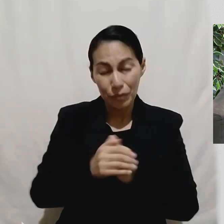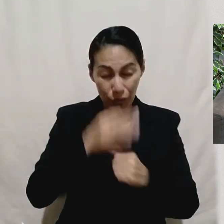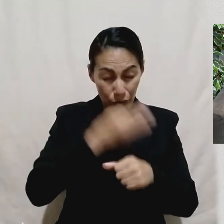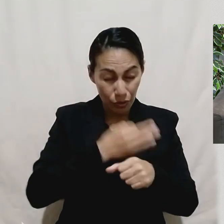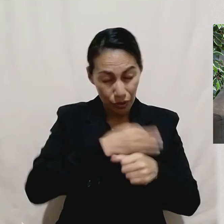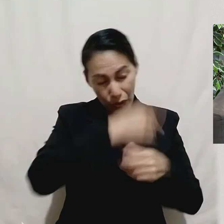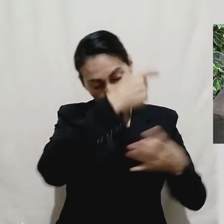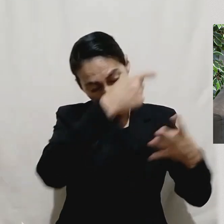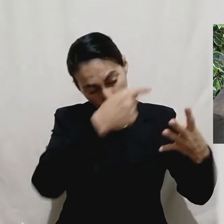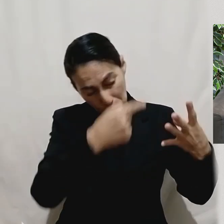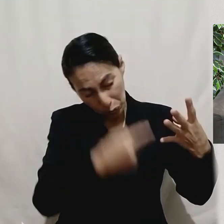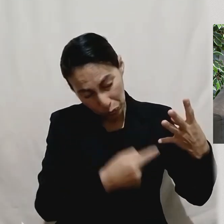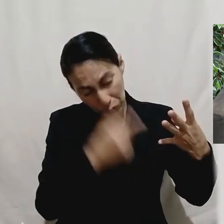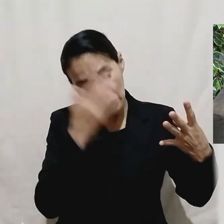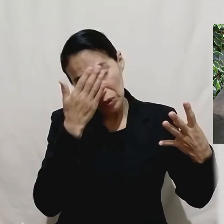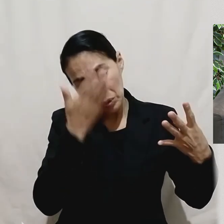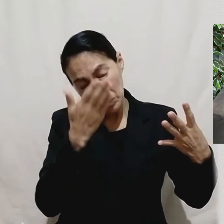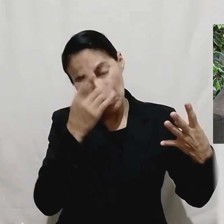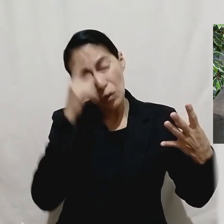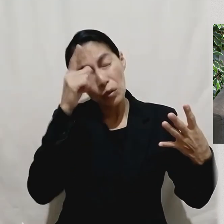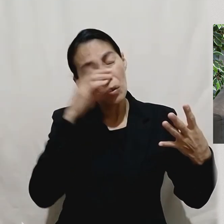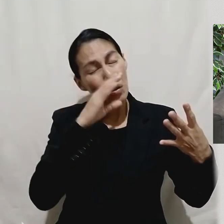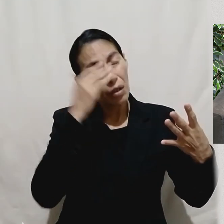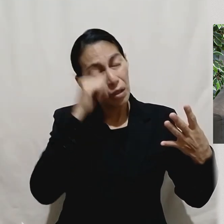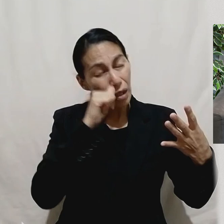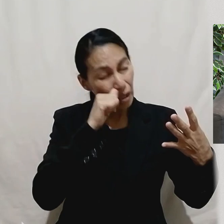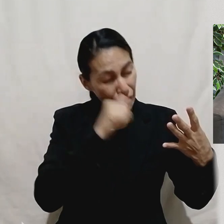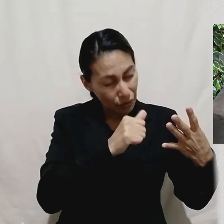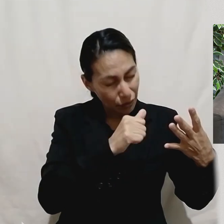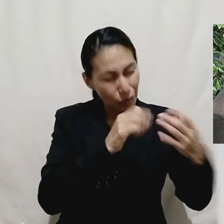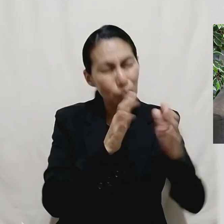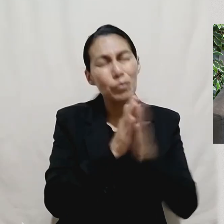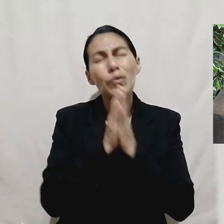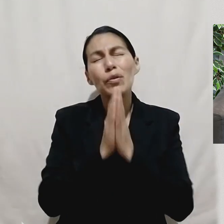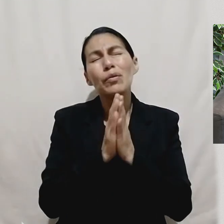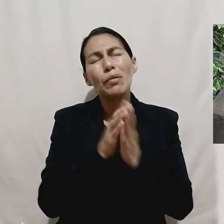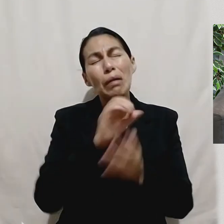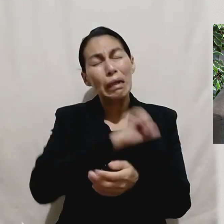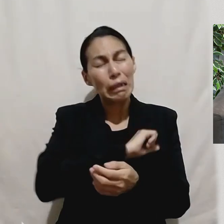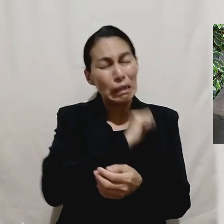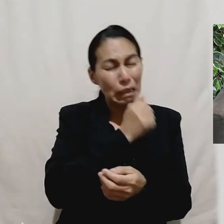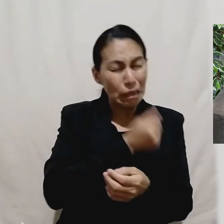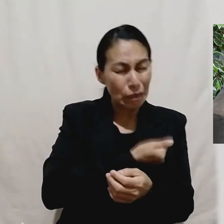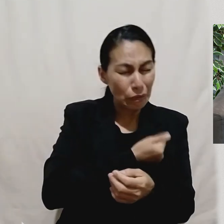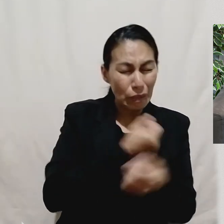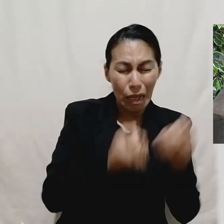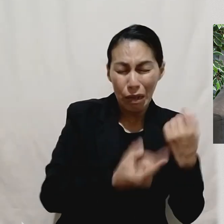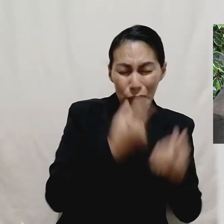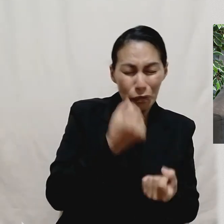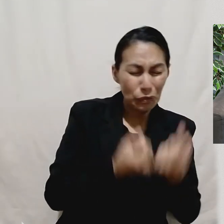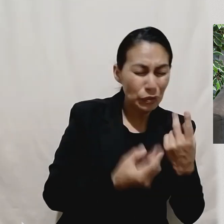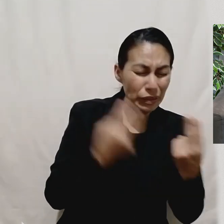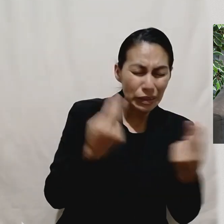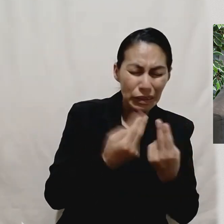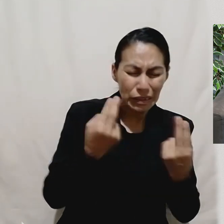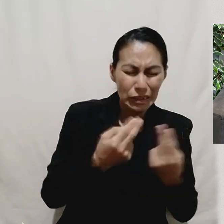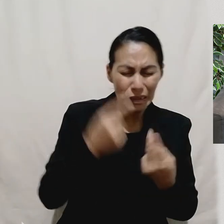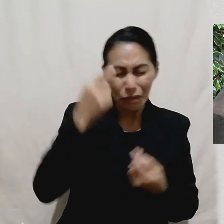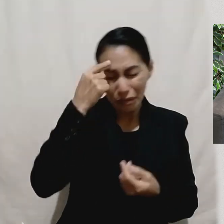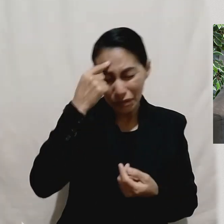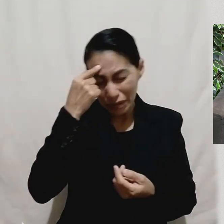este de esta noche te quiero pedir por favor por salud para aquellos que lo necesitan tanto física como